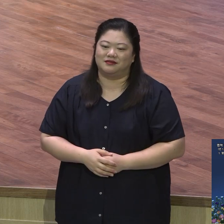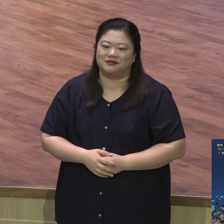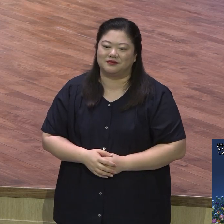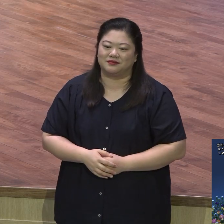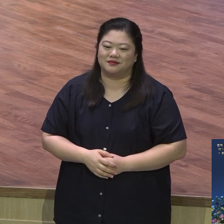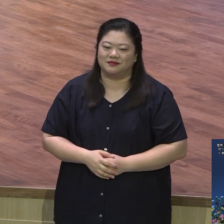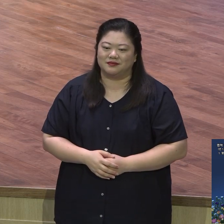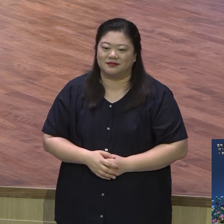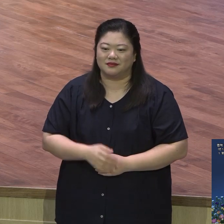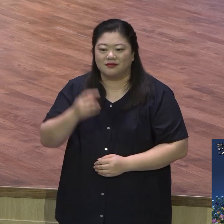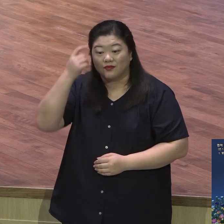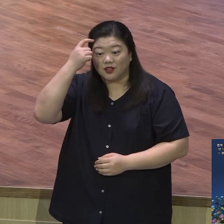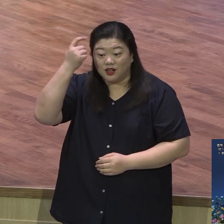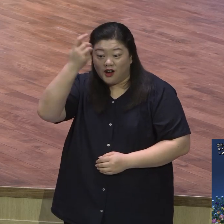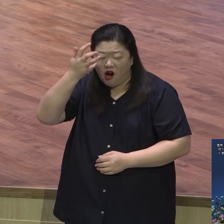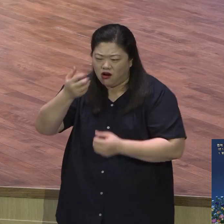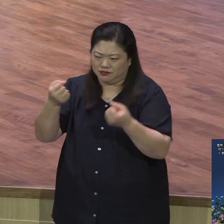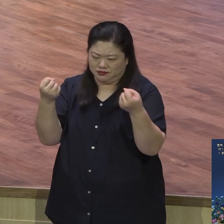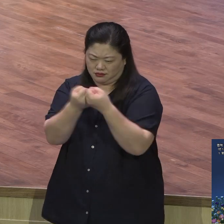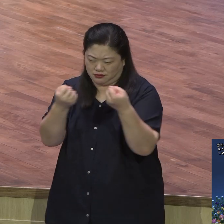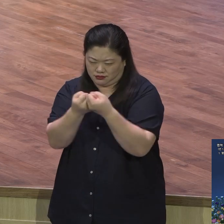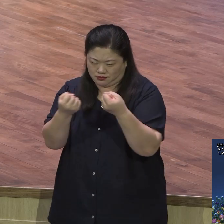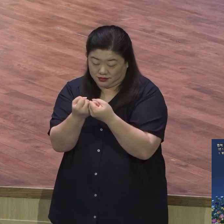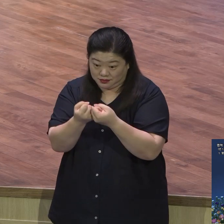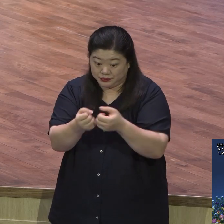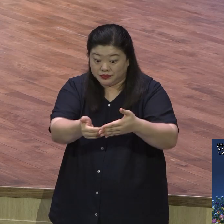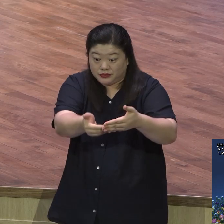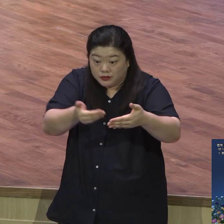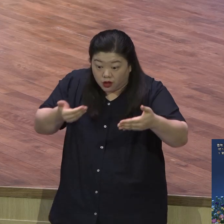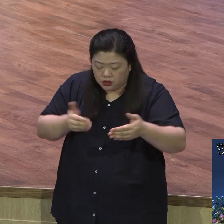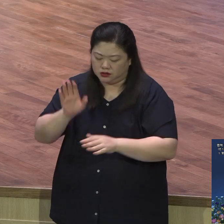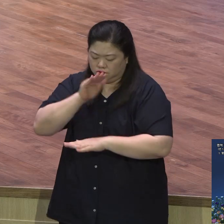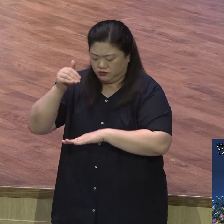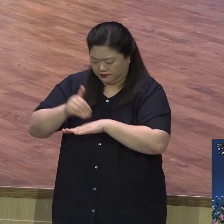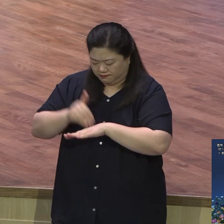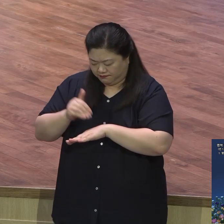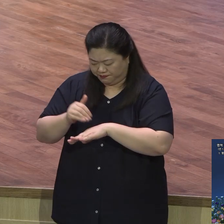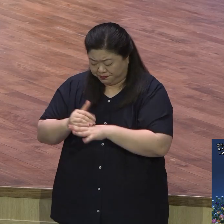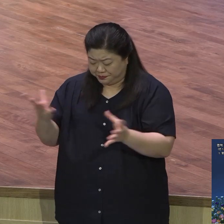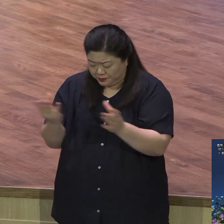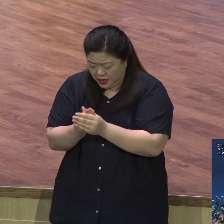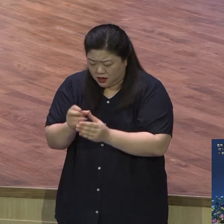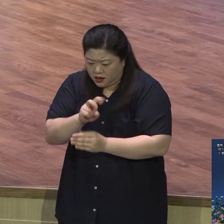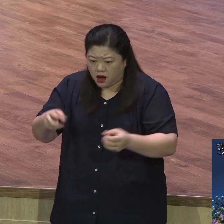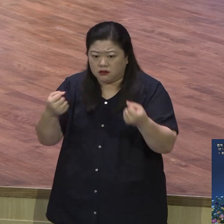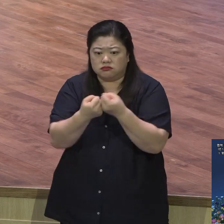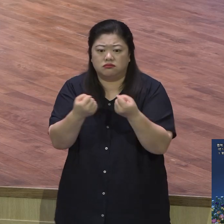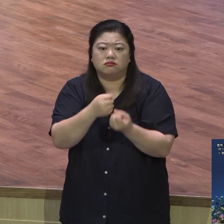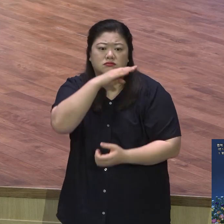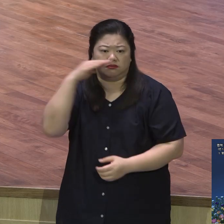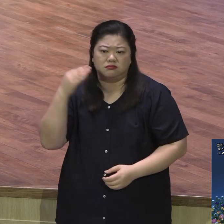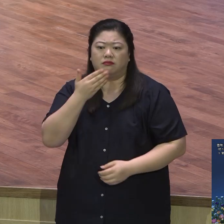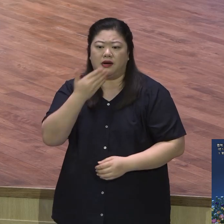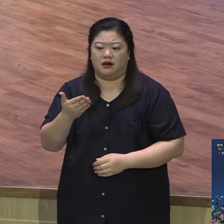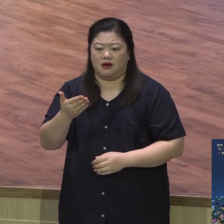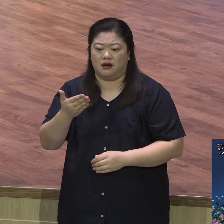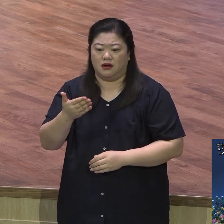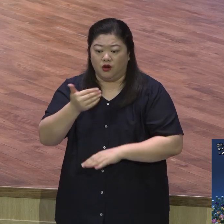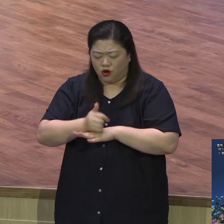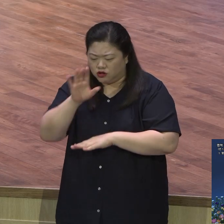영적으로 잘 훈련된 군사가 되어가지고 영적 싸움을 싸워 승리하는